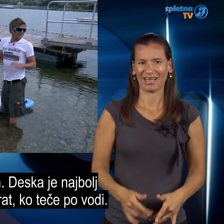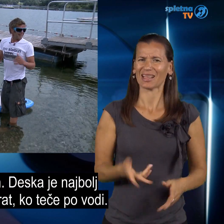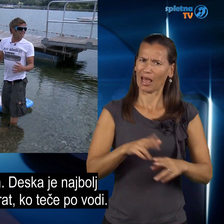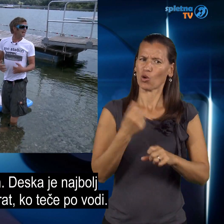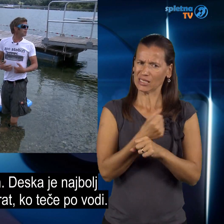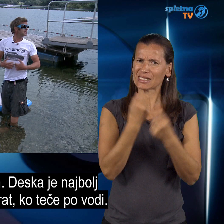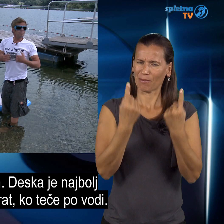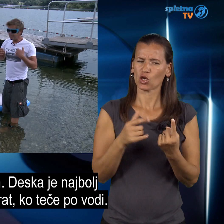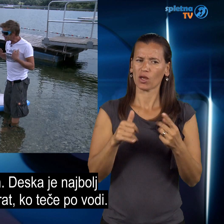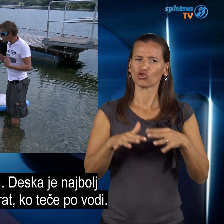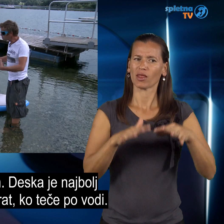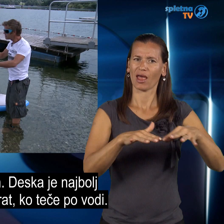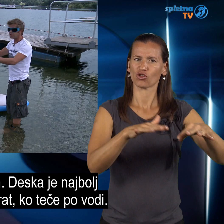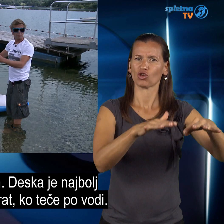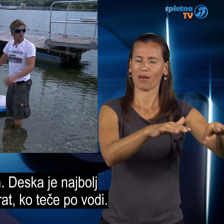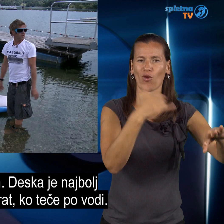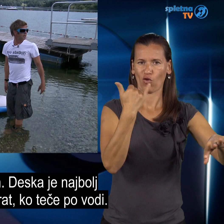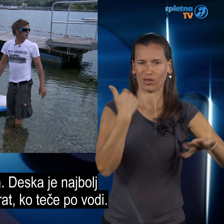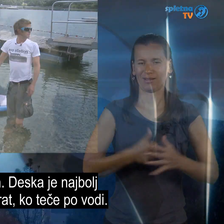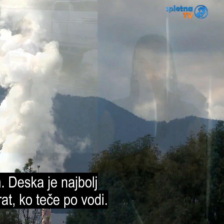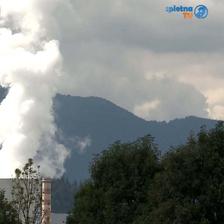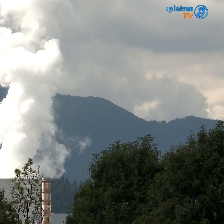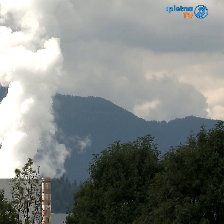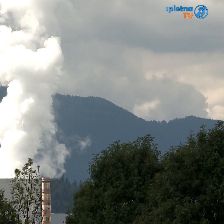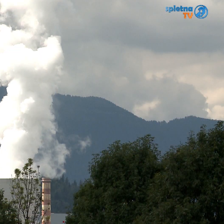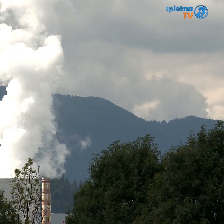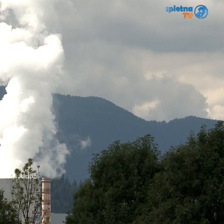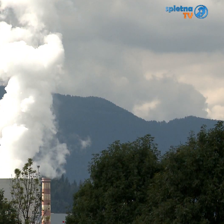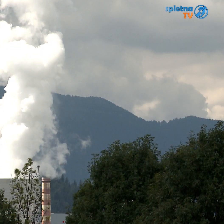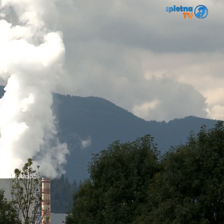kolenih. Deska je najbolj stabilna takrat, ko teče po vodi. To pomeni...